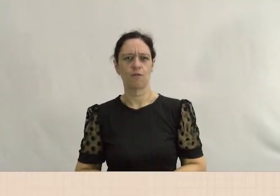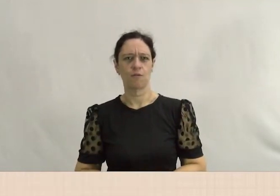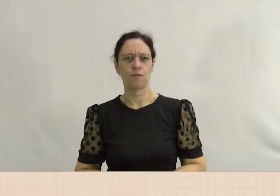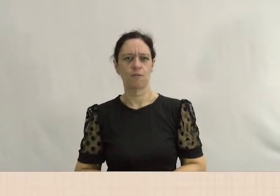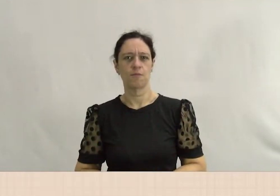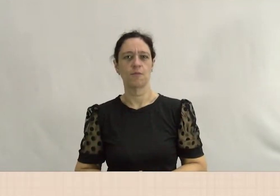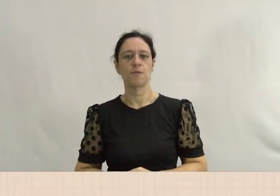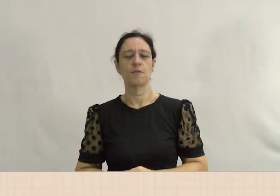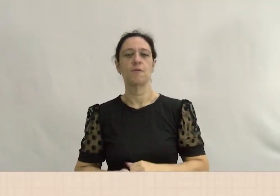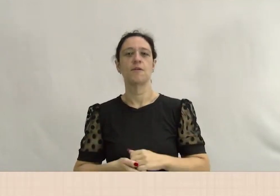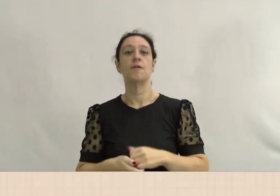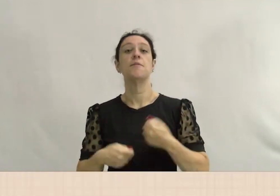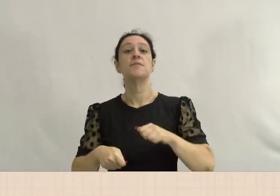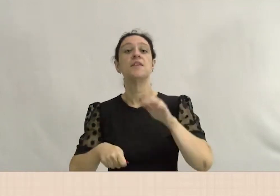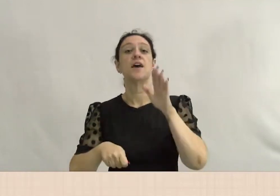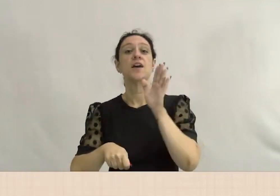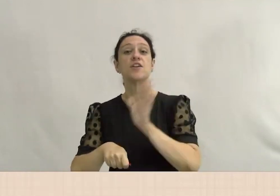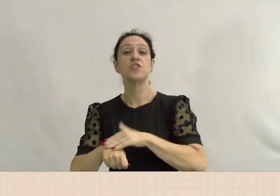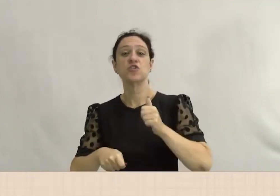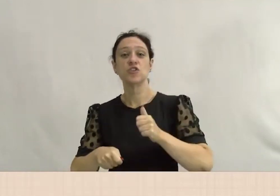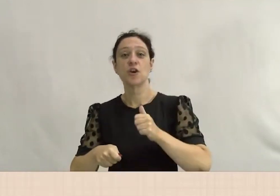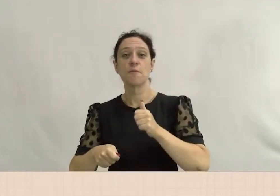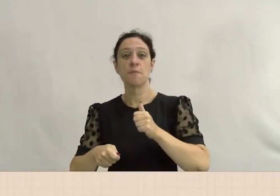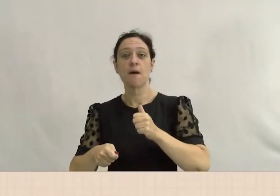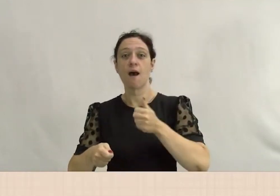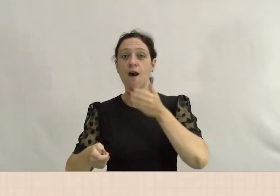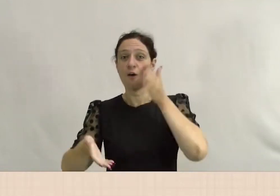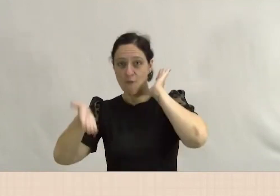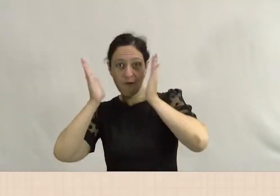um caminhão de mudança.